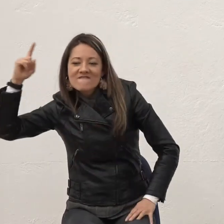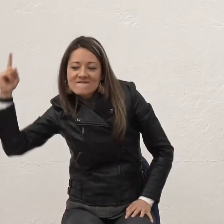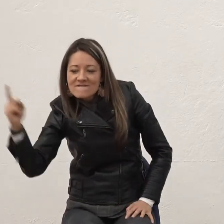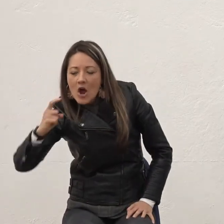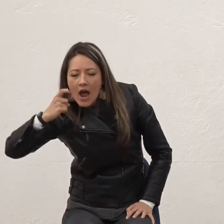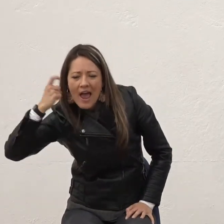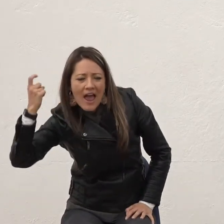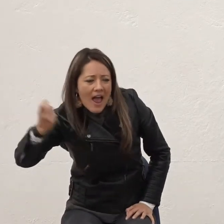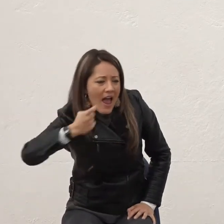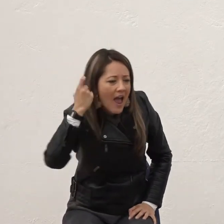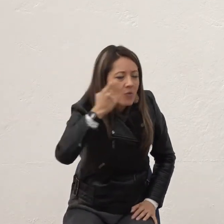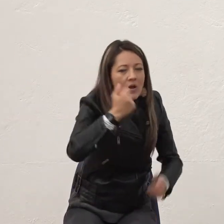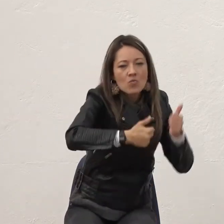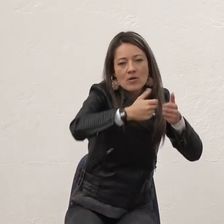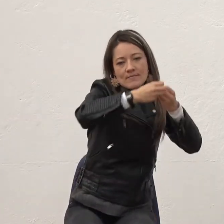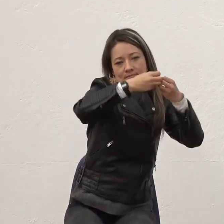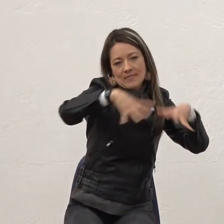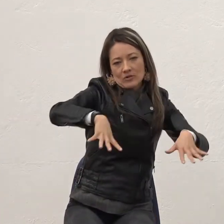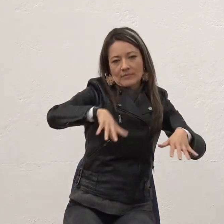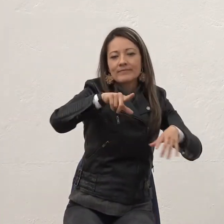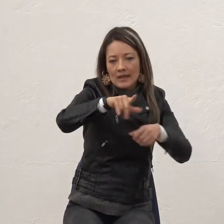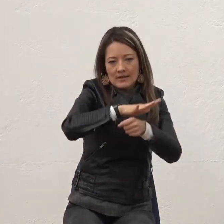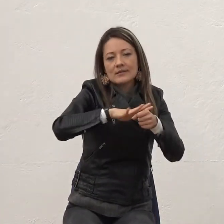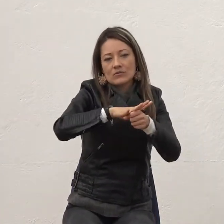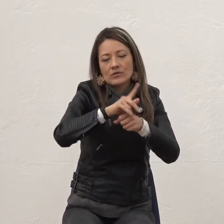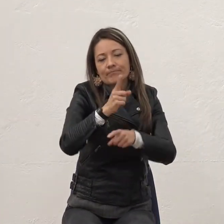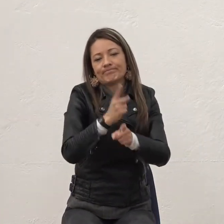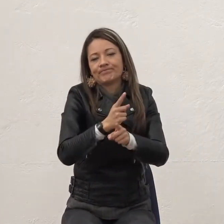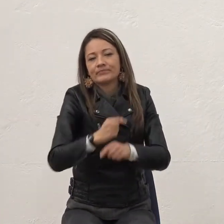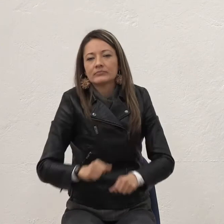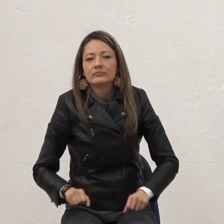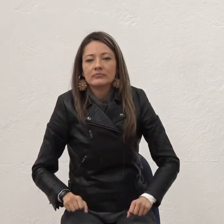perdido. Y eso estaba pasando con él.